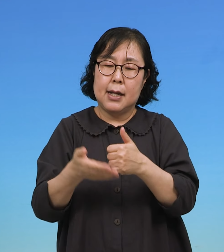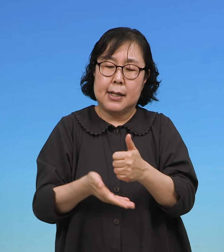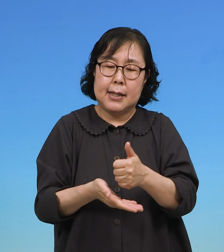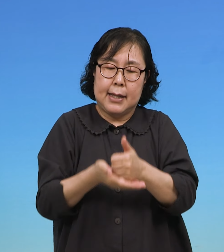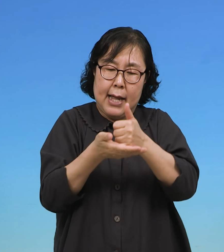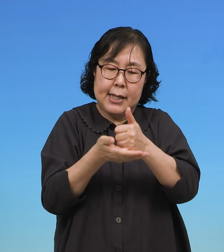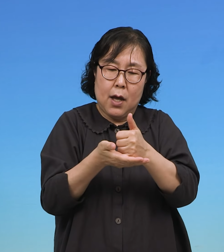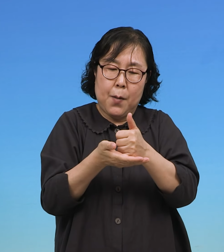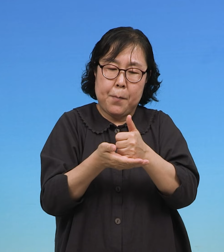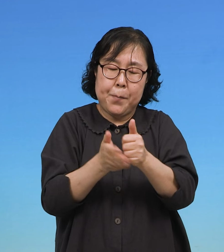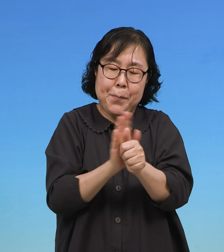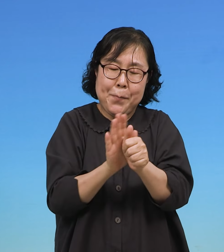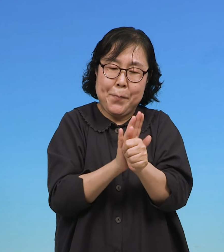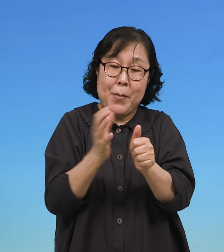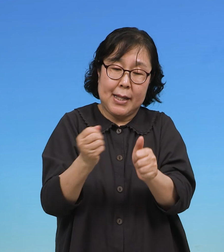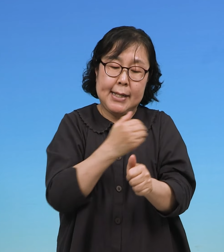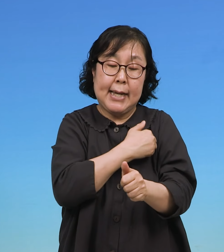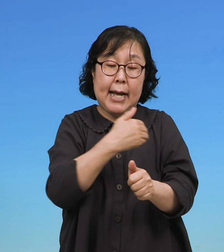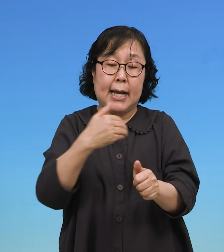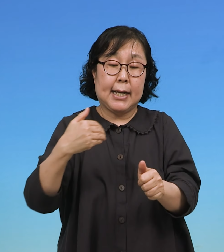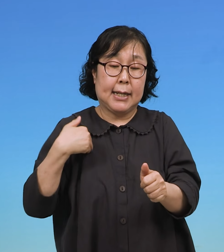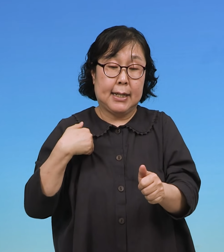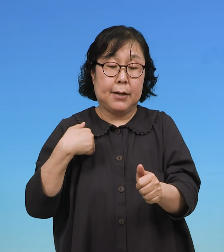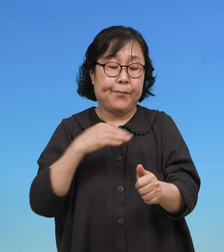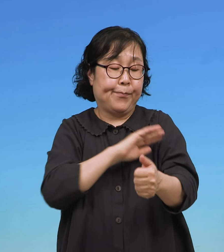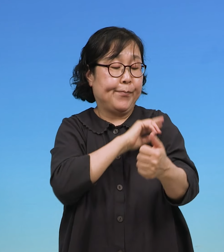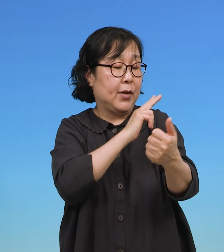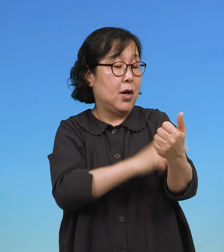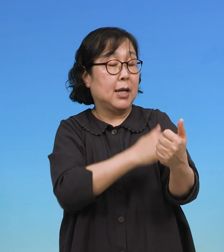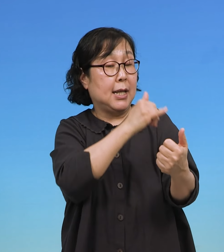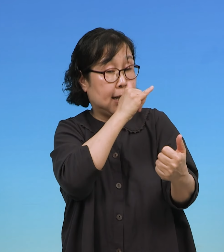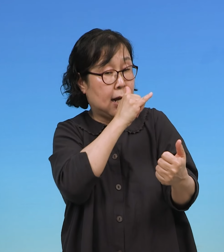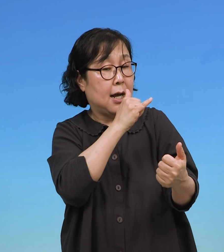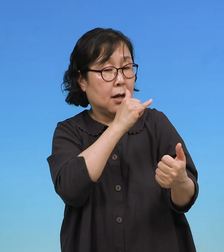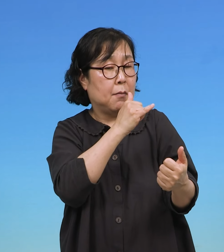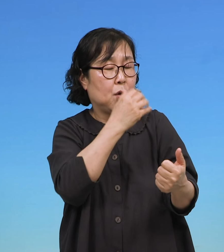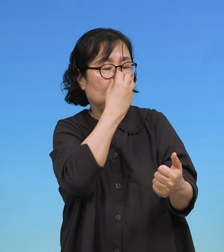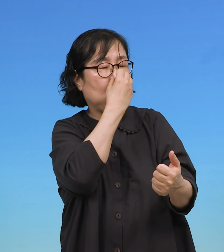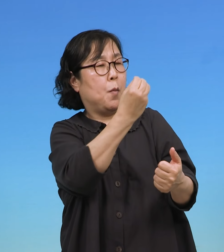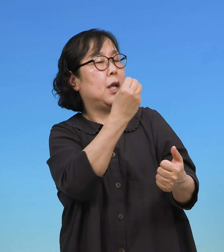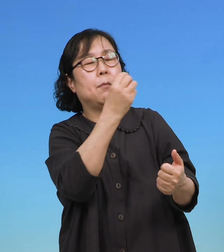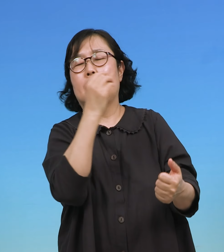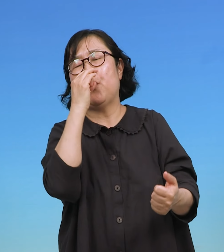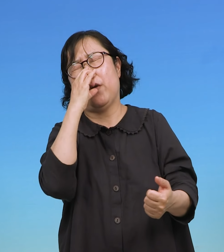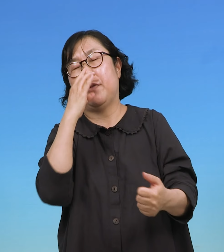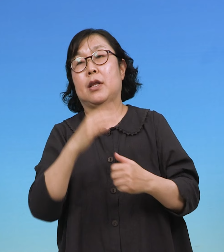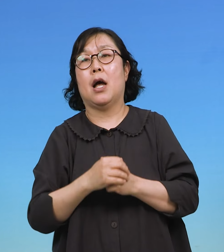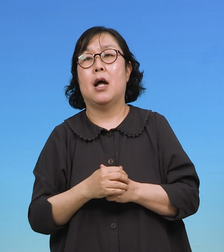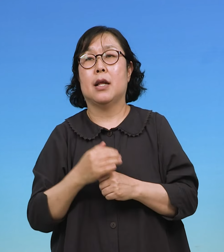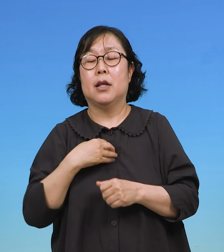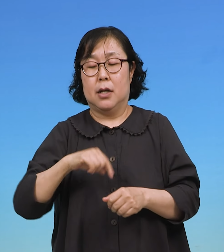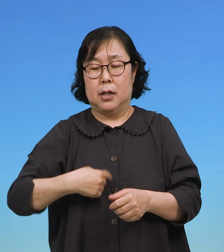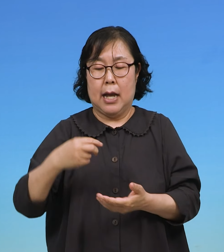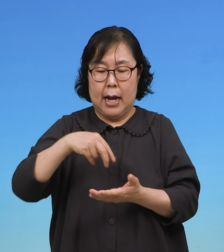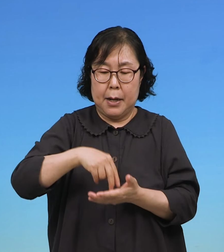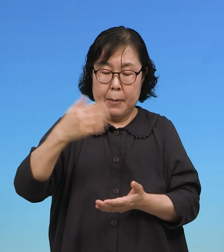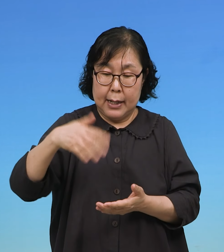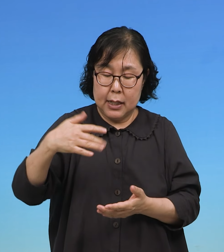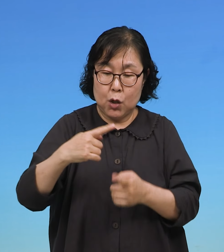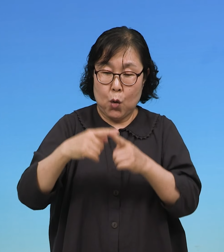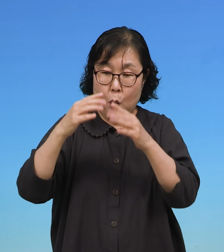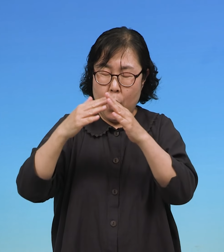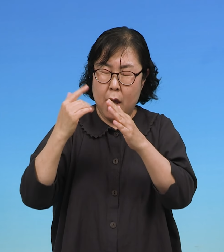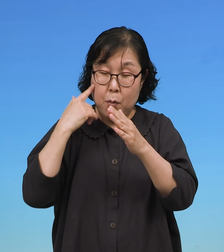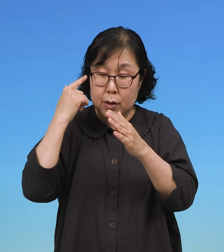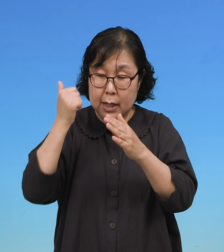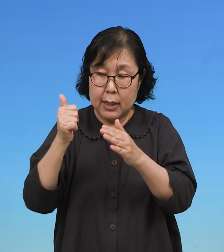복음이 아니에요. 저는 빚을 진 거예요. 그래서 미자립교회 목사님을 만나면 등 두드려줘야, 미자립교회 목사님